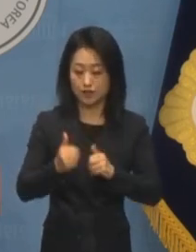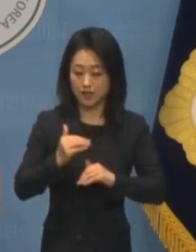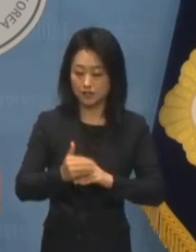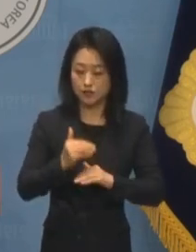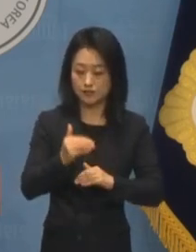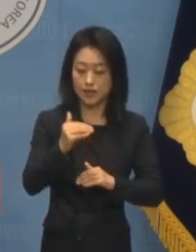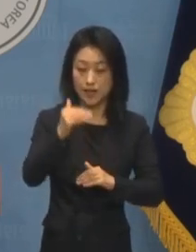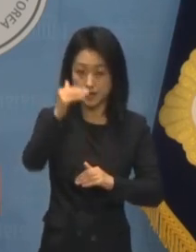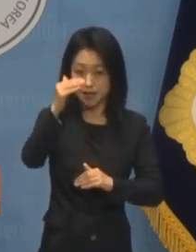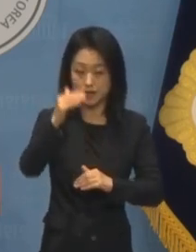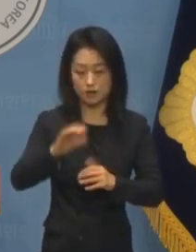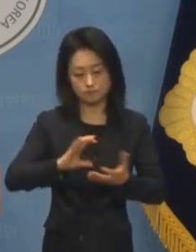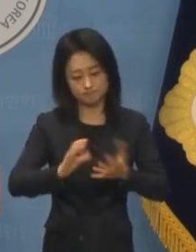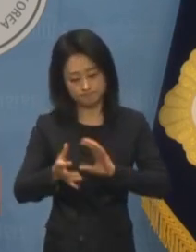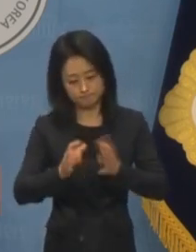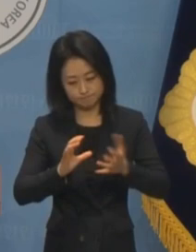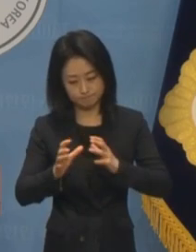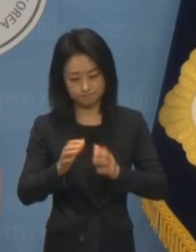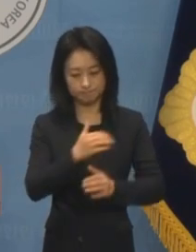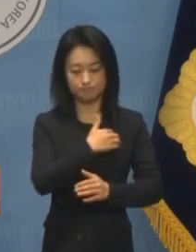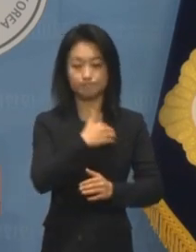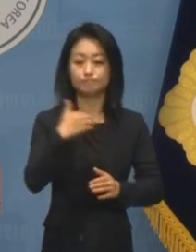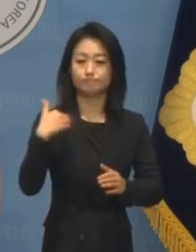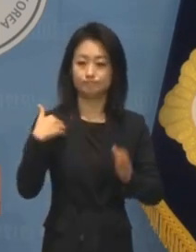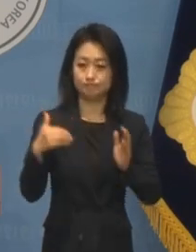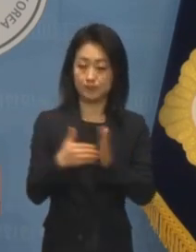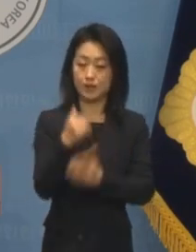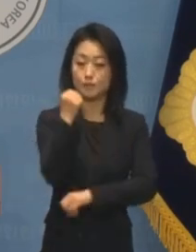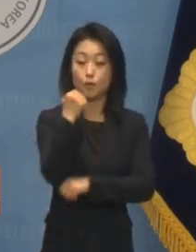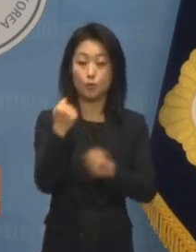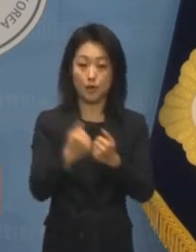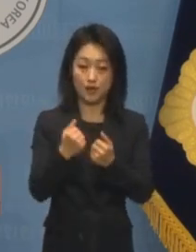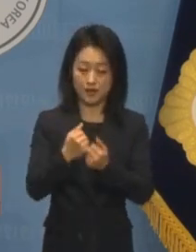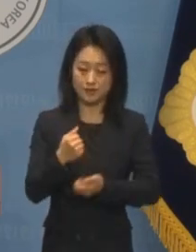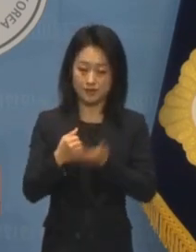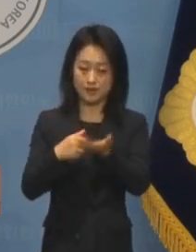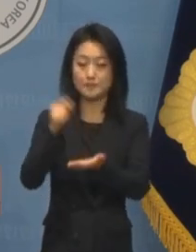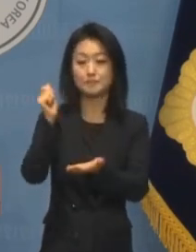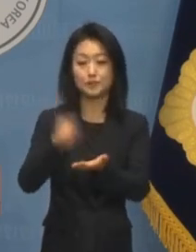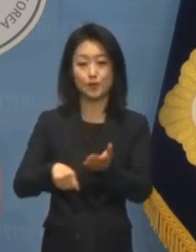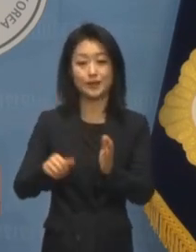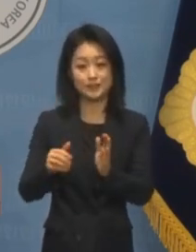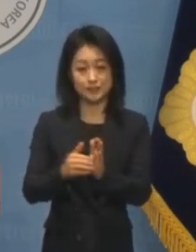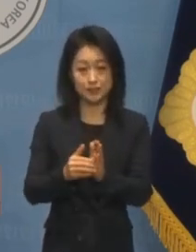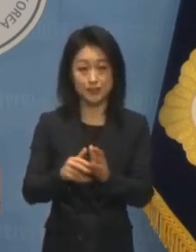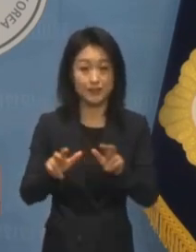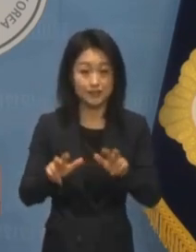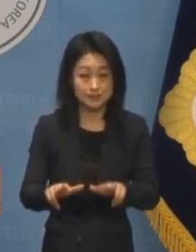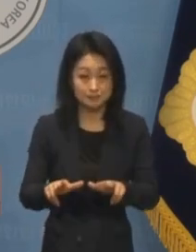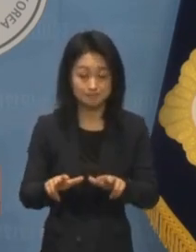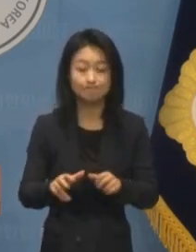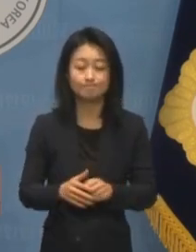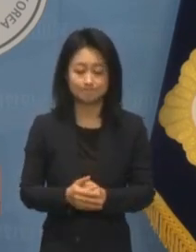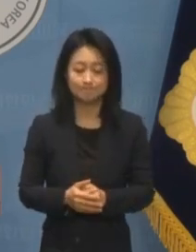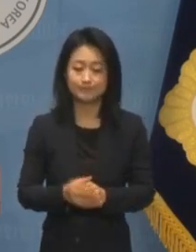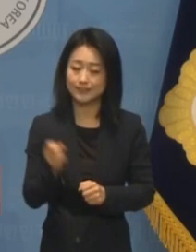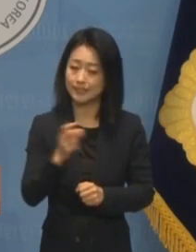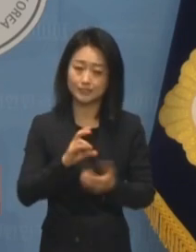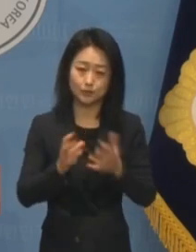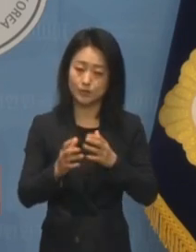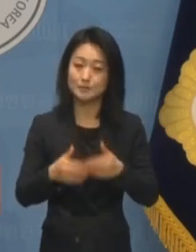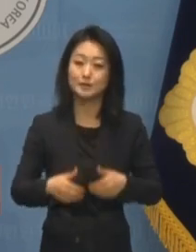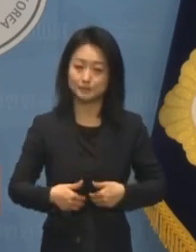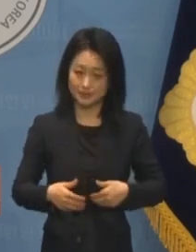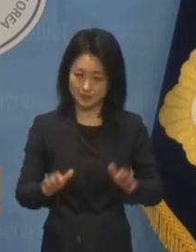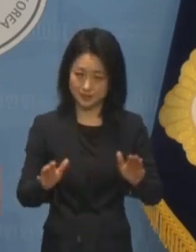속에서 충분한 심의를 거쳐서 본회의에서도 통과된 법들이니 지금 이 시점에 굳이 재논의가